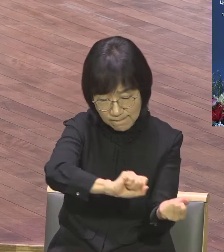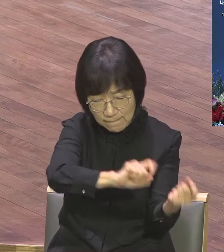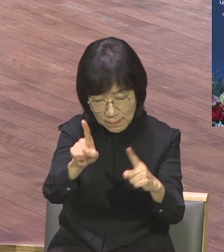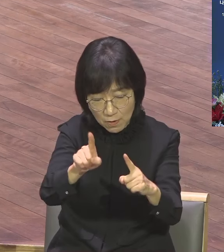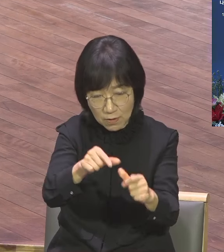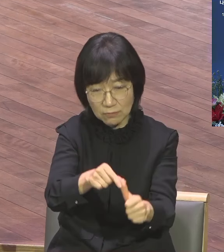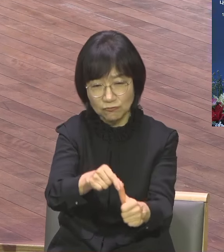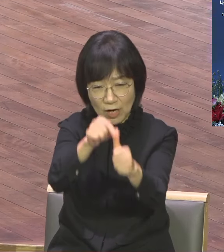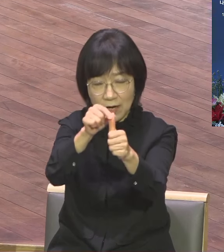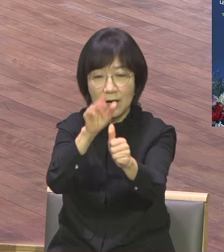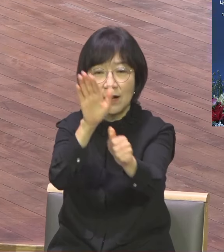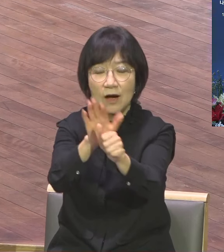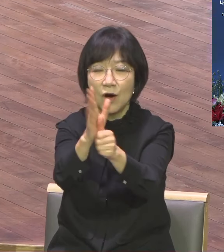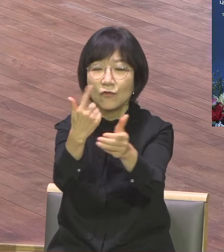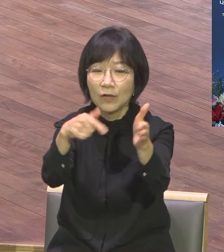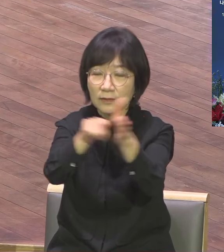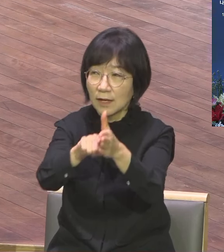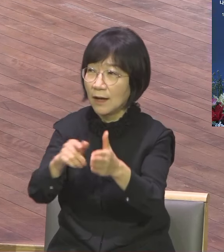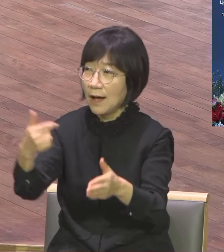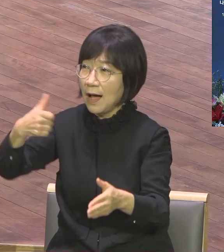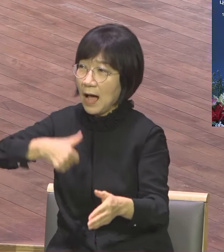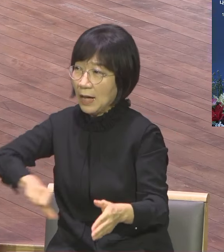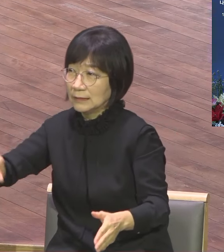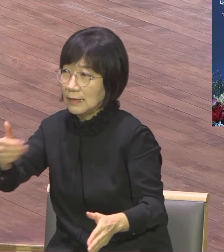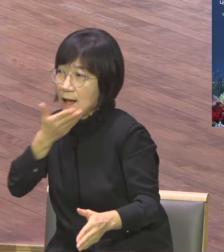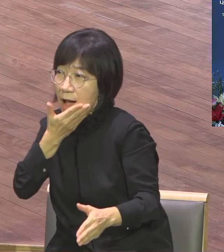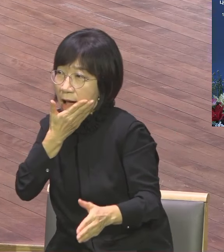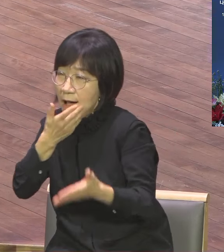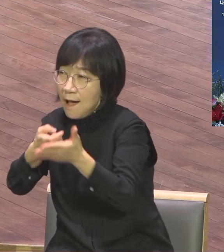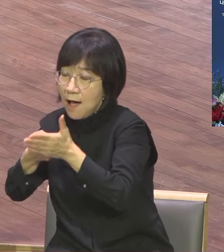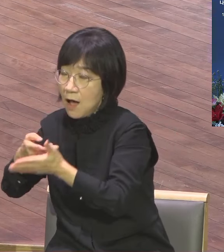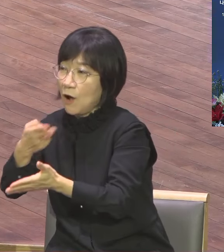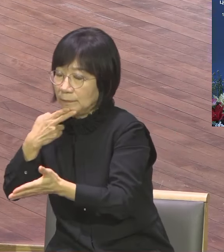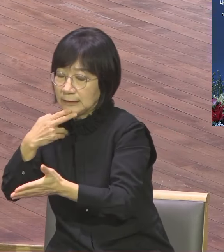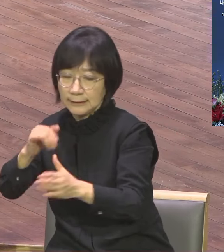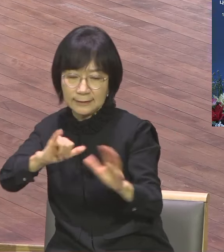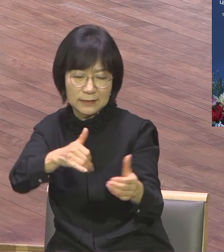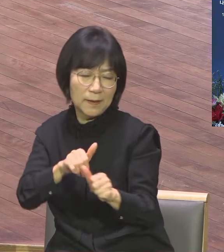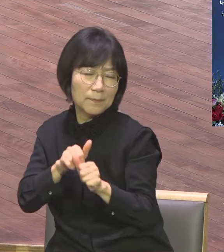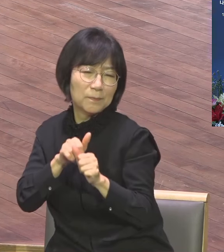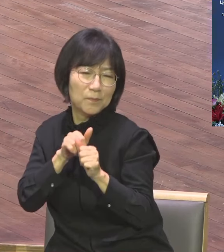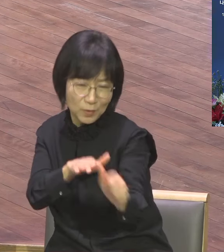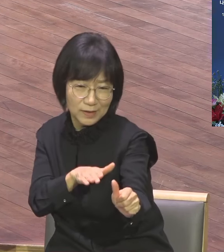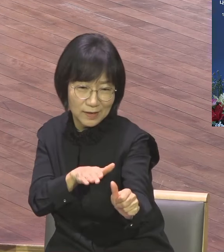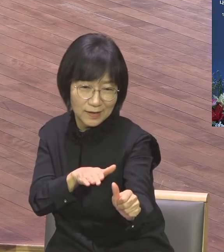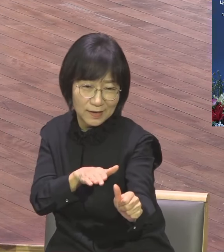살리려고 독생자를 아끼지 아니하시고 이 세상에 보내시면서